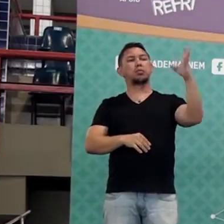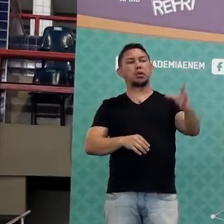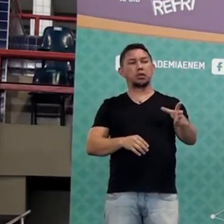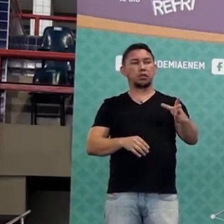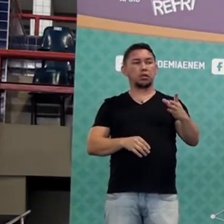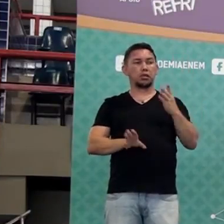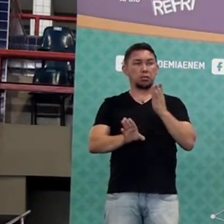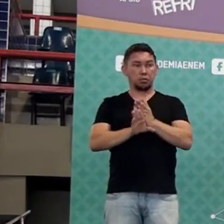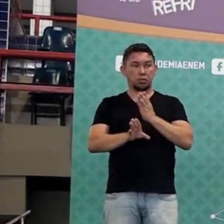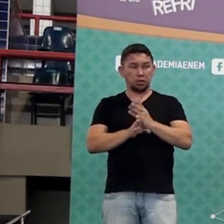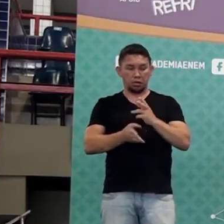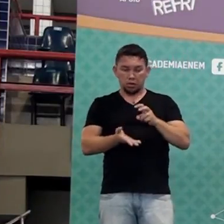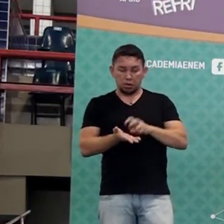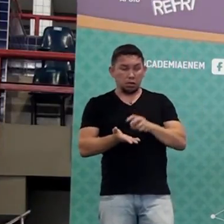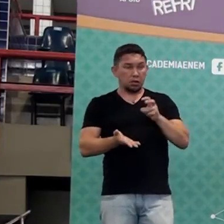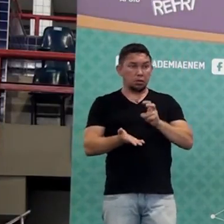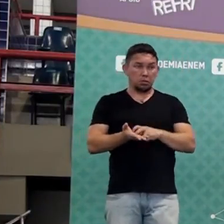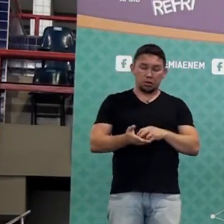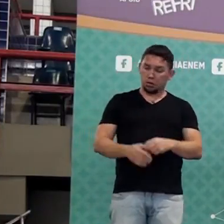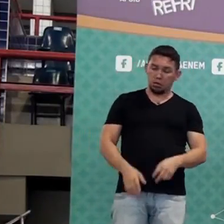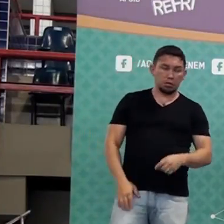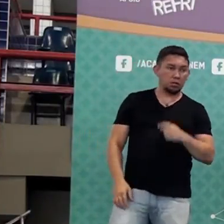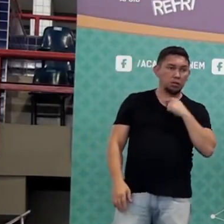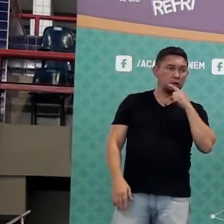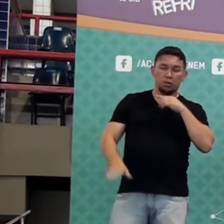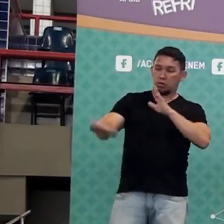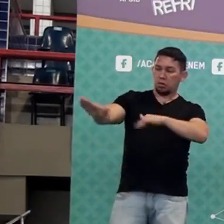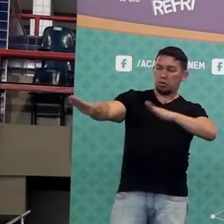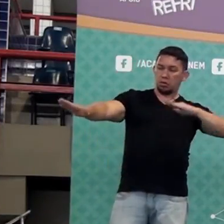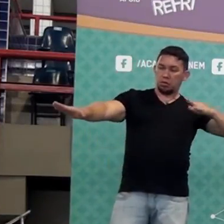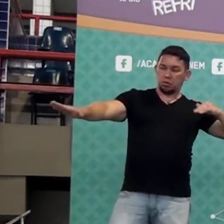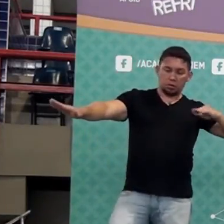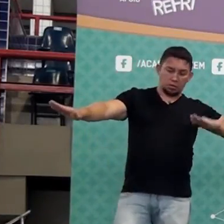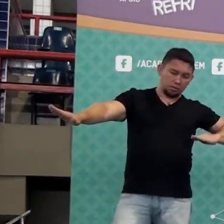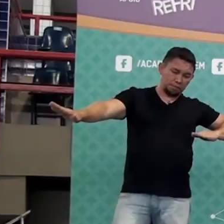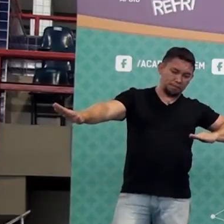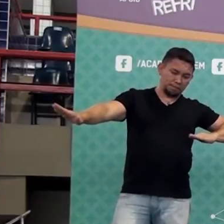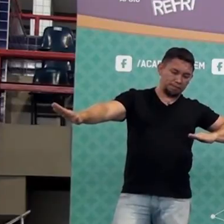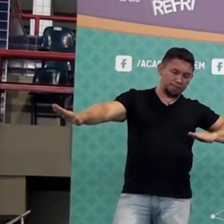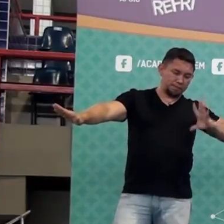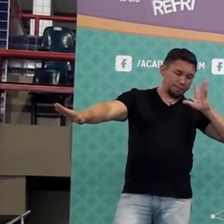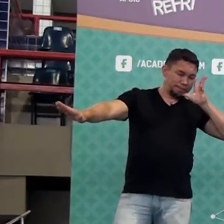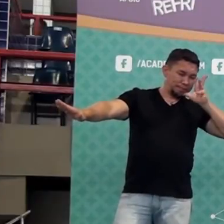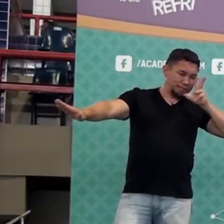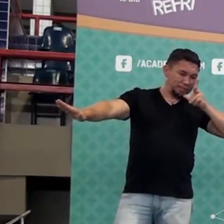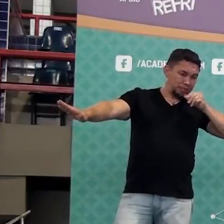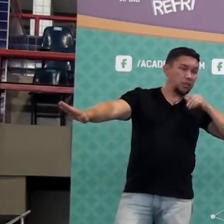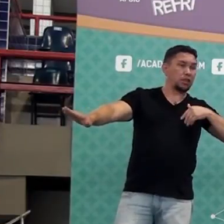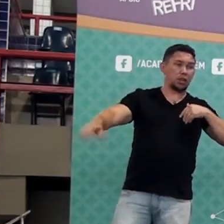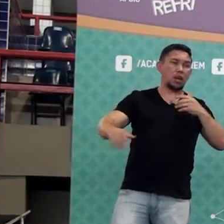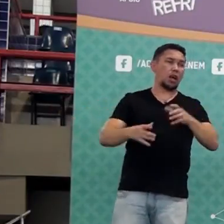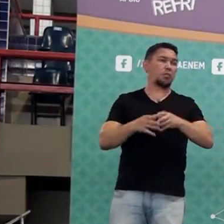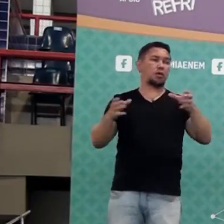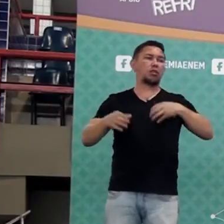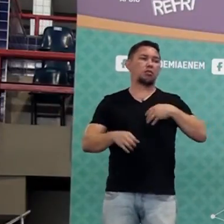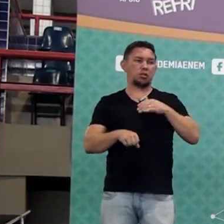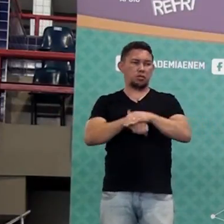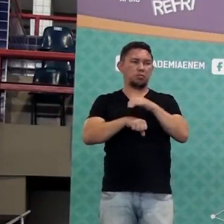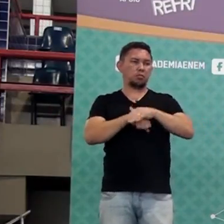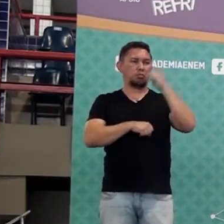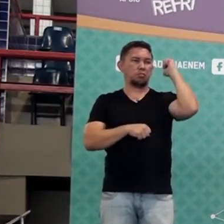madrugada? Porque se esses caminhões forem andar de manhã, o trânsito da cidade vai para o espaço, ninguém sai do canto. Então, normalmente de